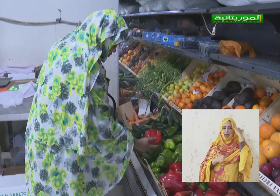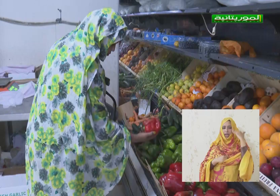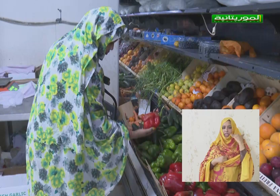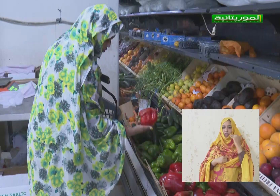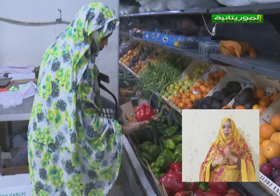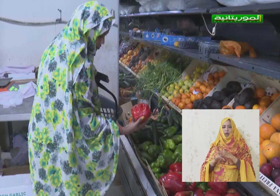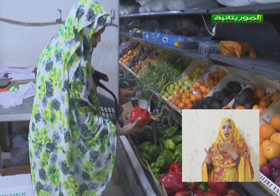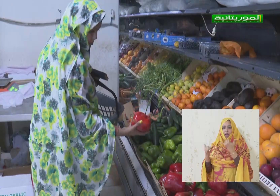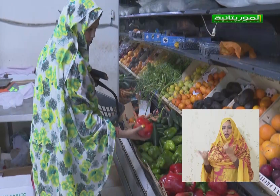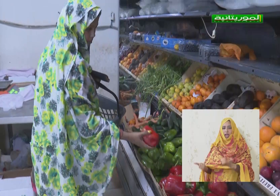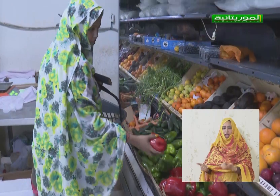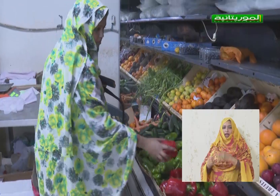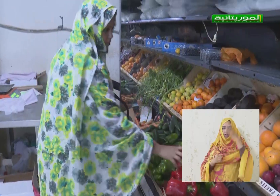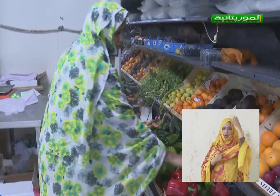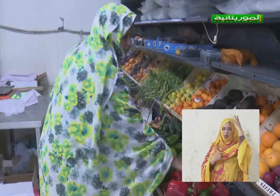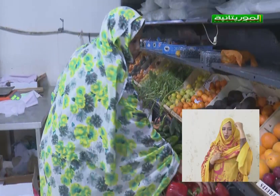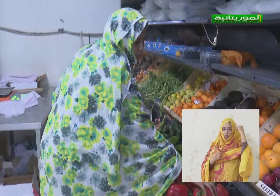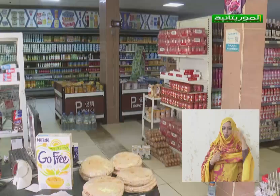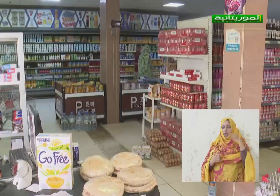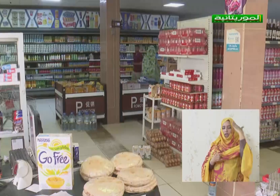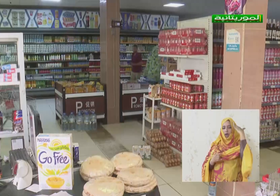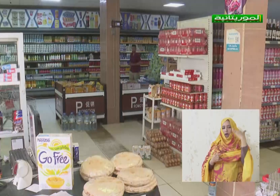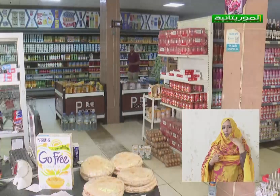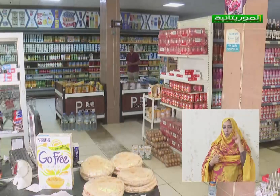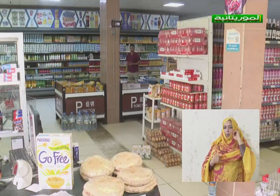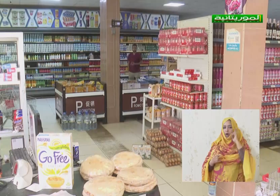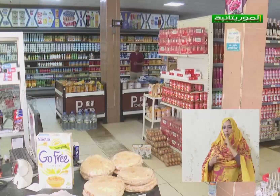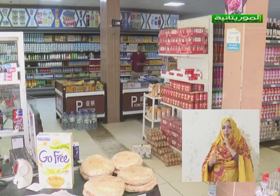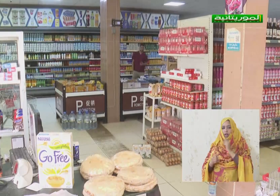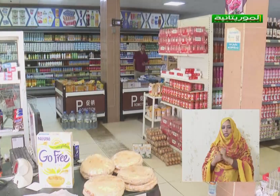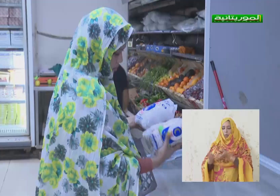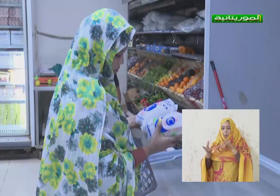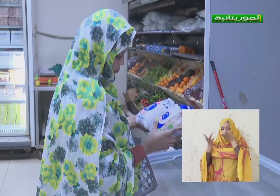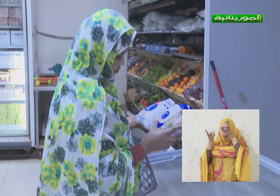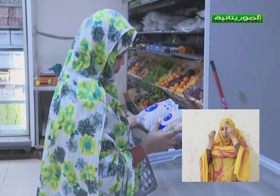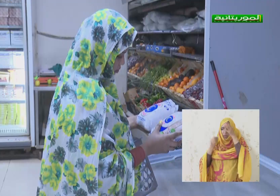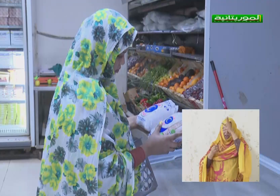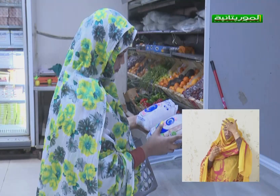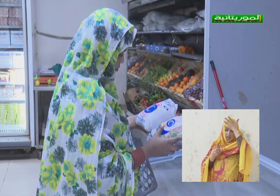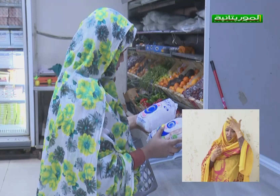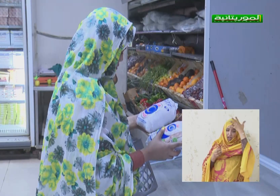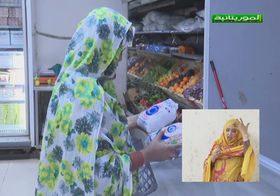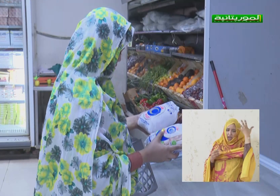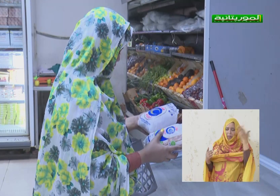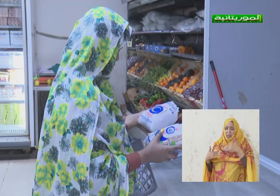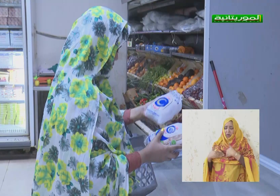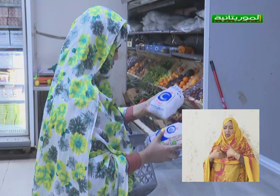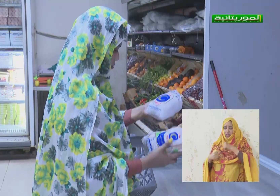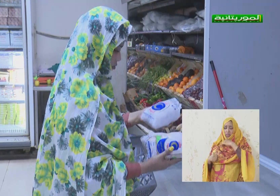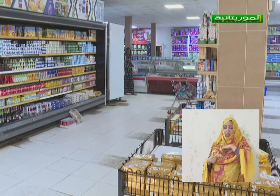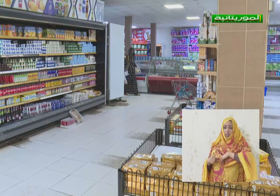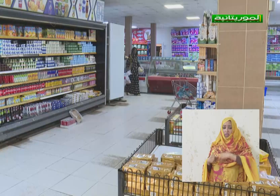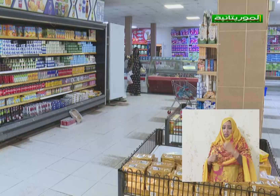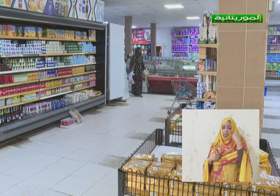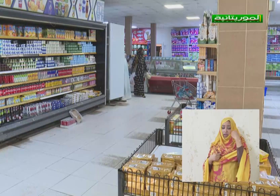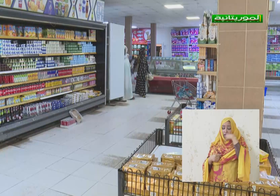المرأة، وذلك بتعزيز قدراتهن والاشتراك في ثقافة العمل والإنتاج الذي يعزز